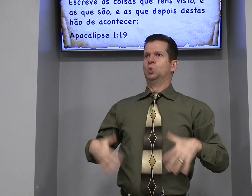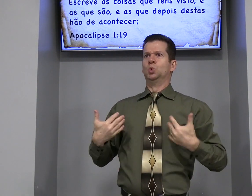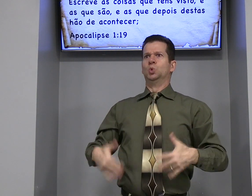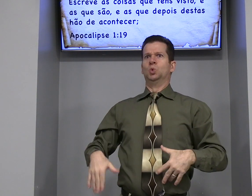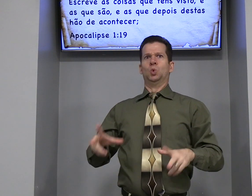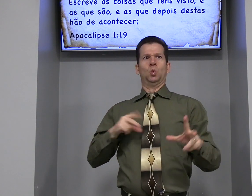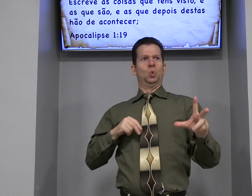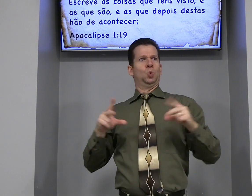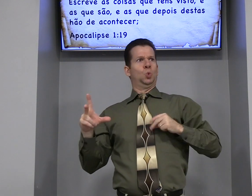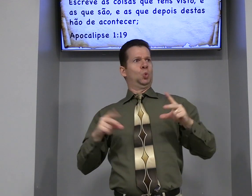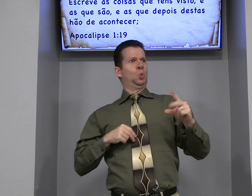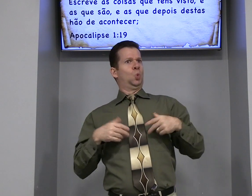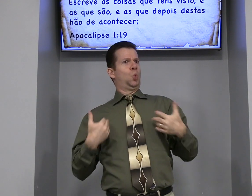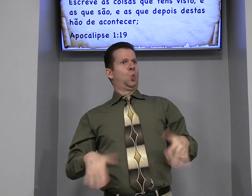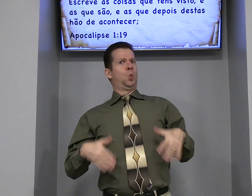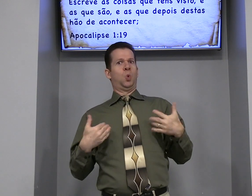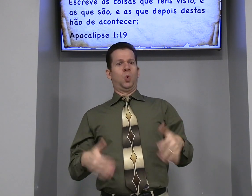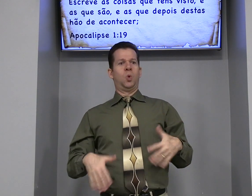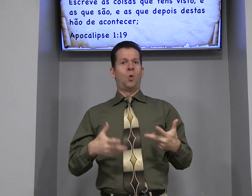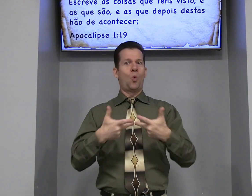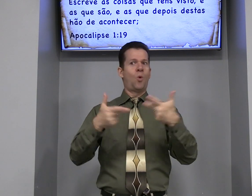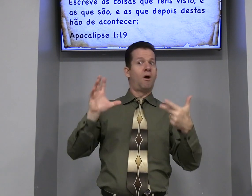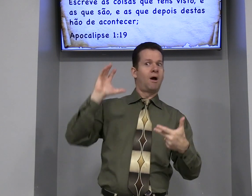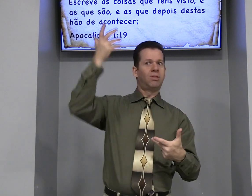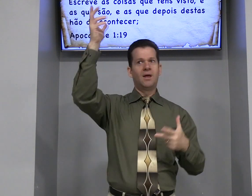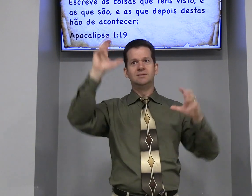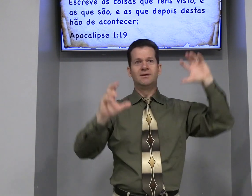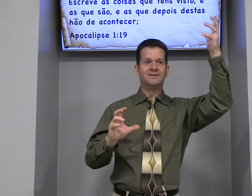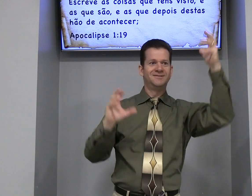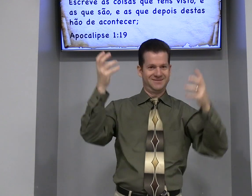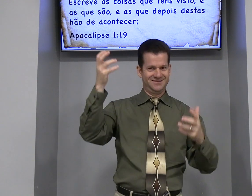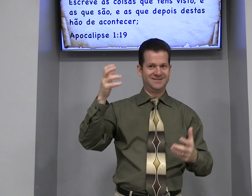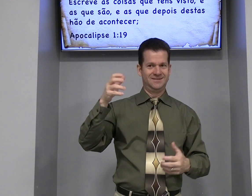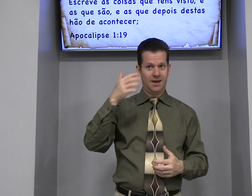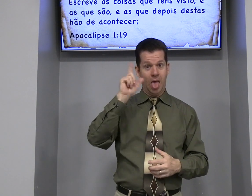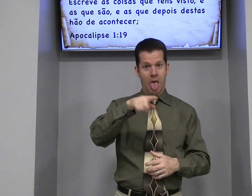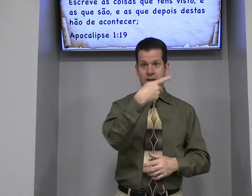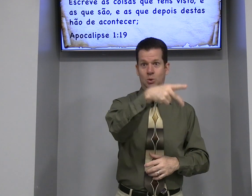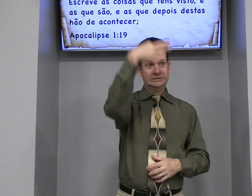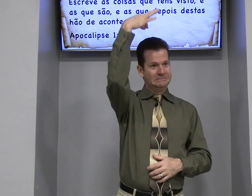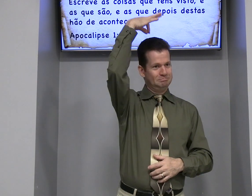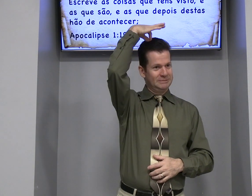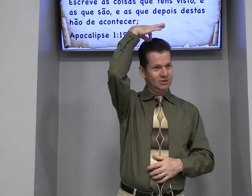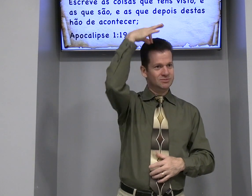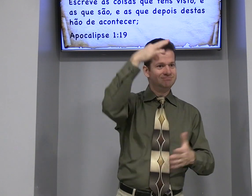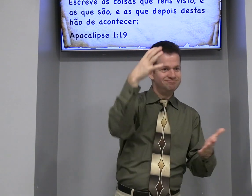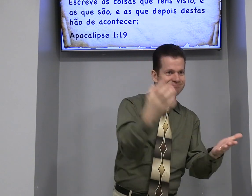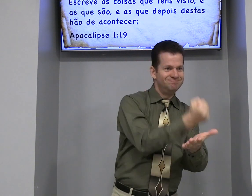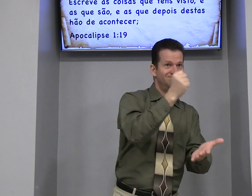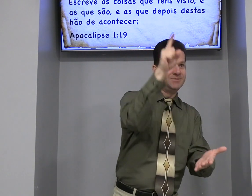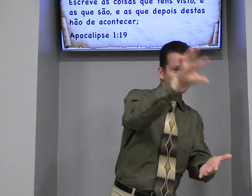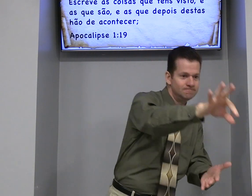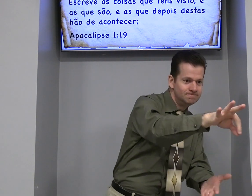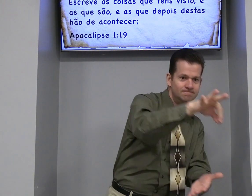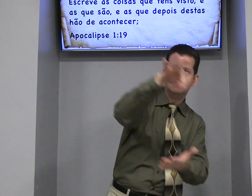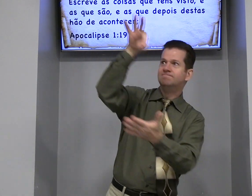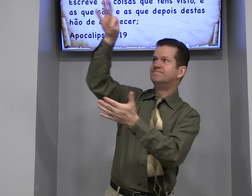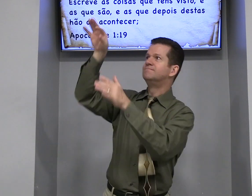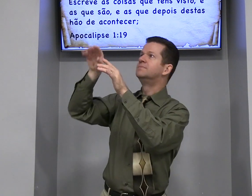acontecer. E João viu tanta coisa que vai acontecer. Só o Espírito que Deus